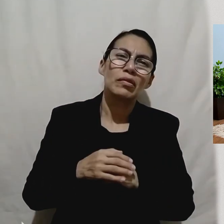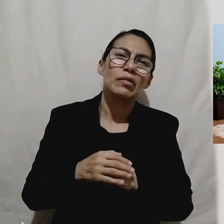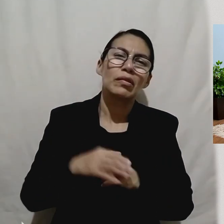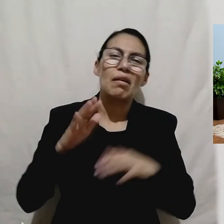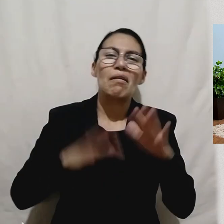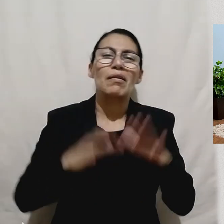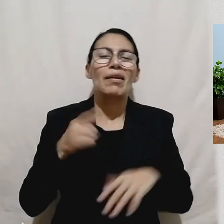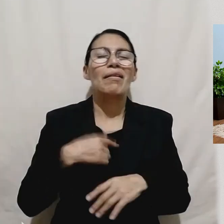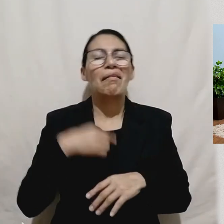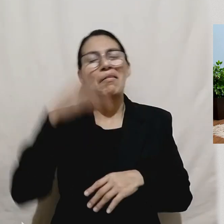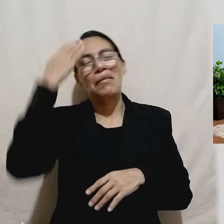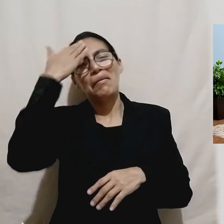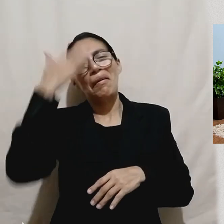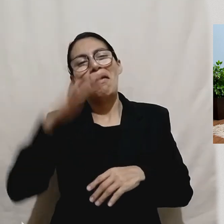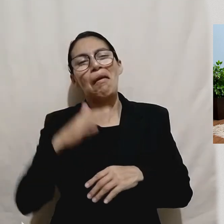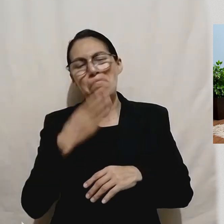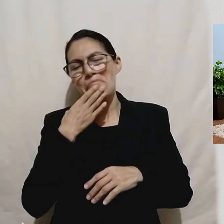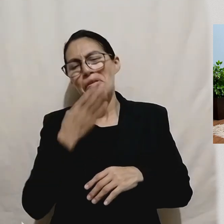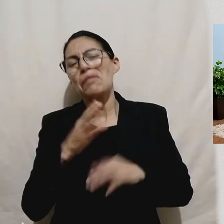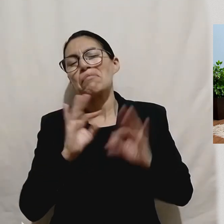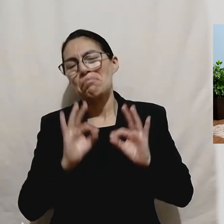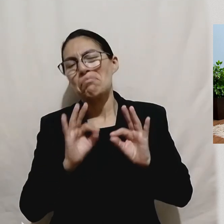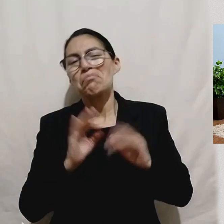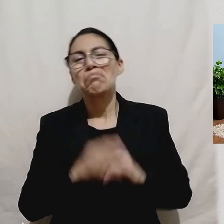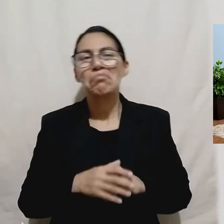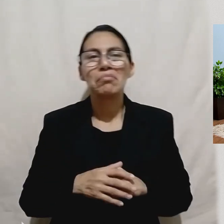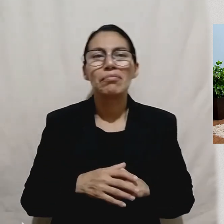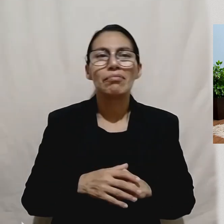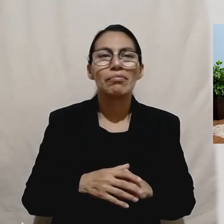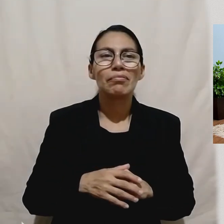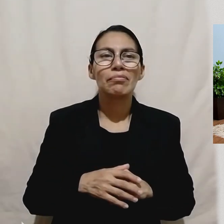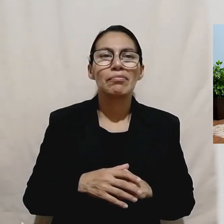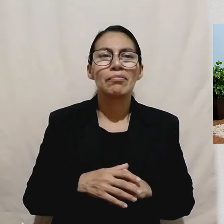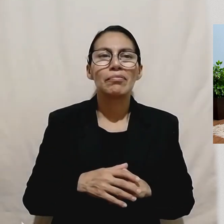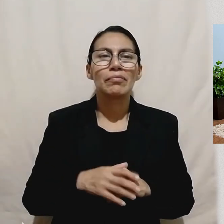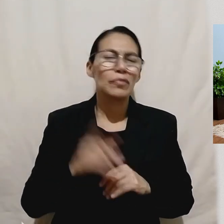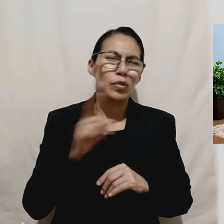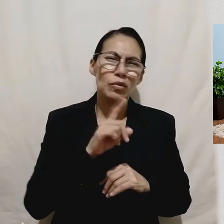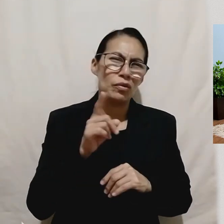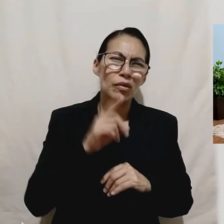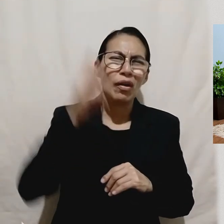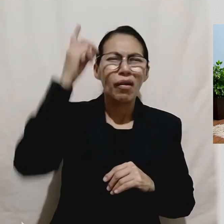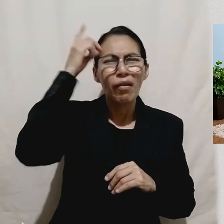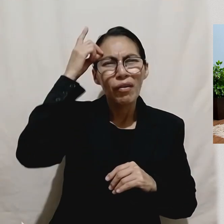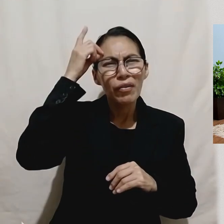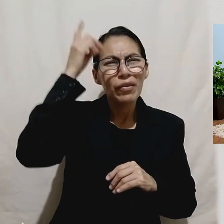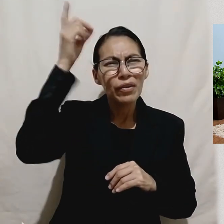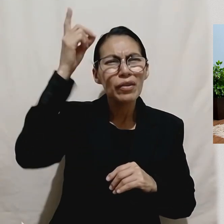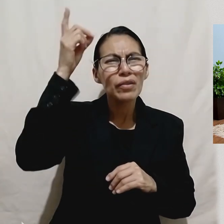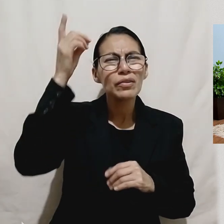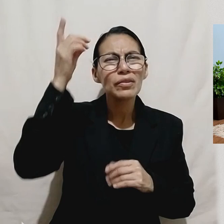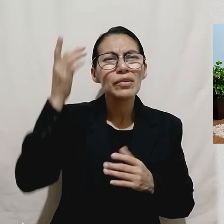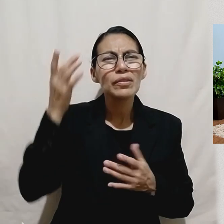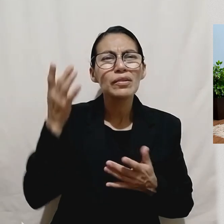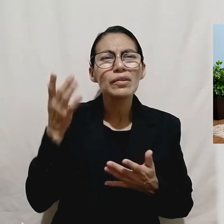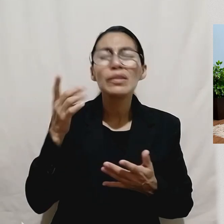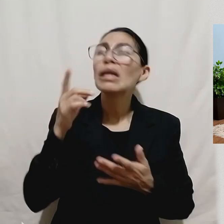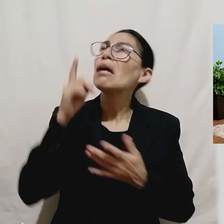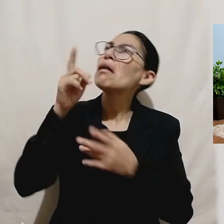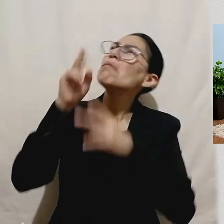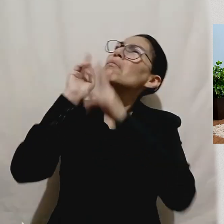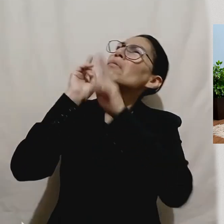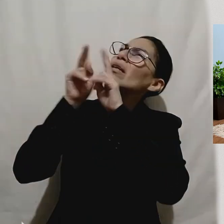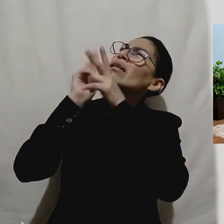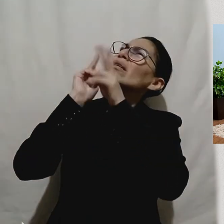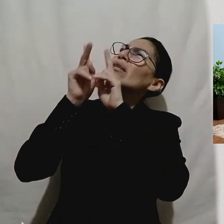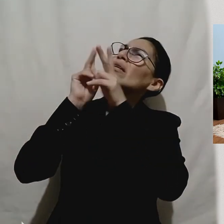que sabemos mucho y de que estamos bien y no O sea Dios es Dios es esa esa